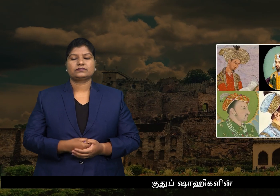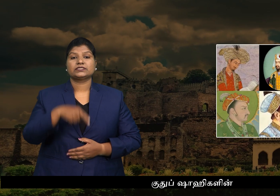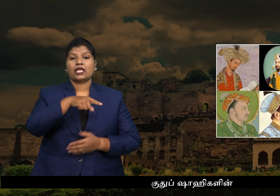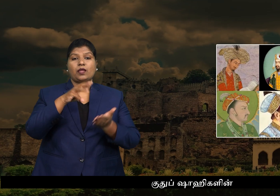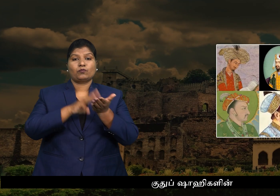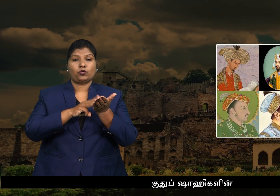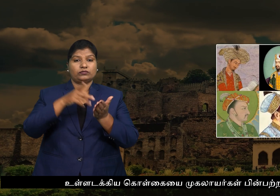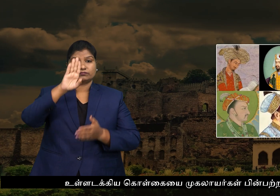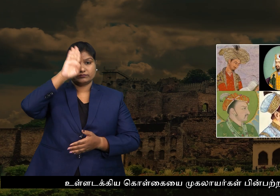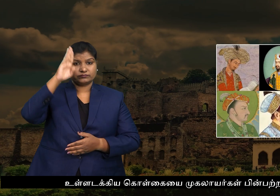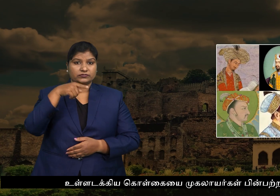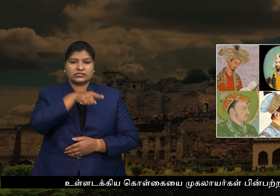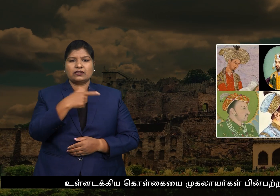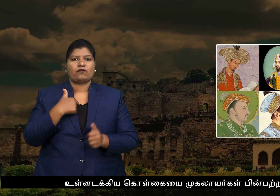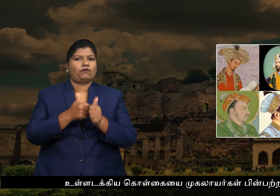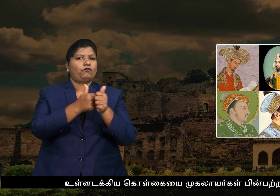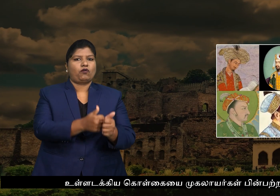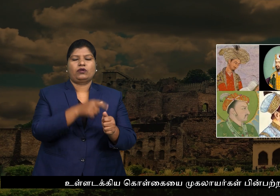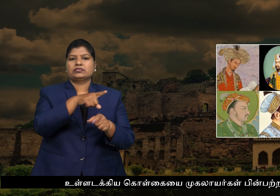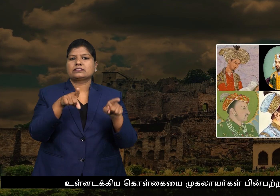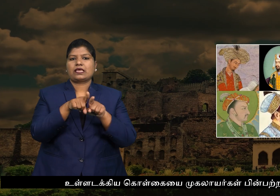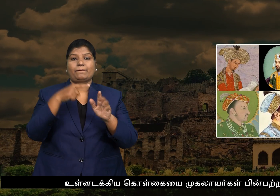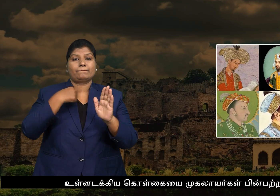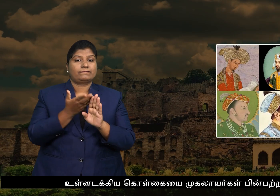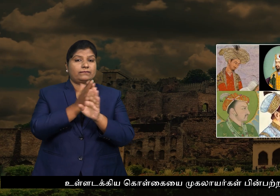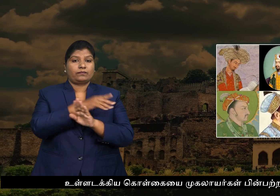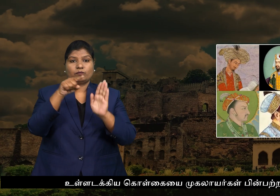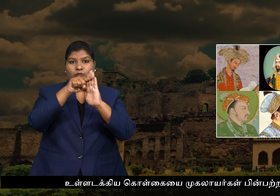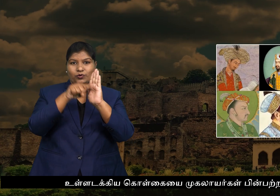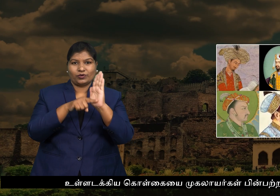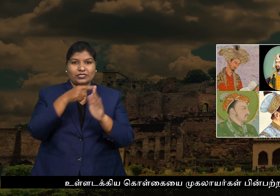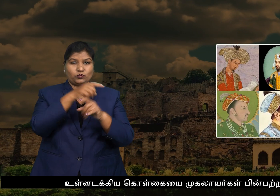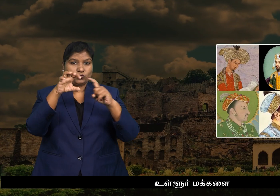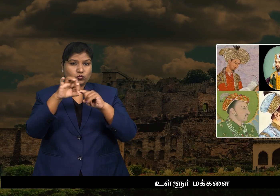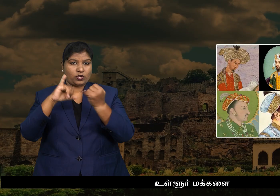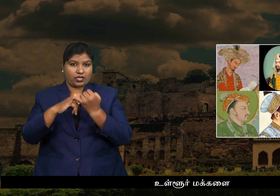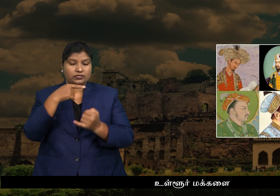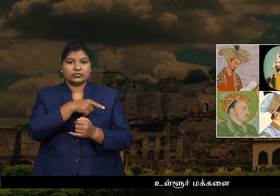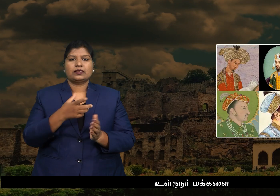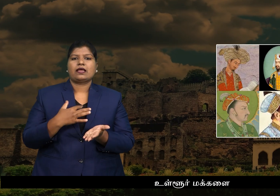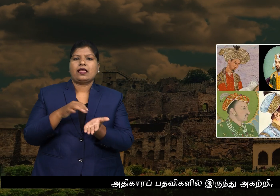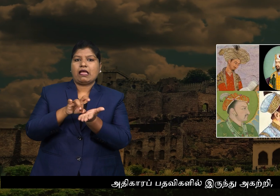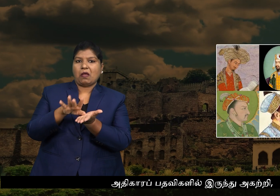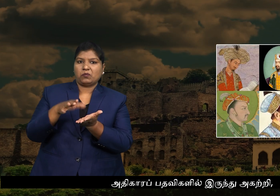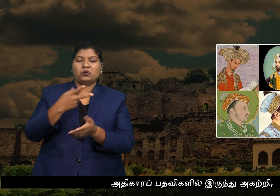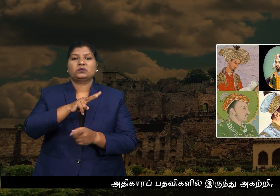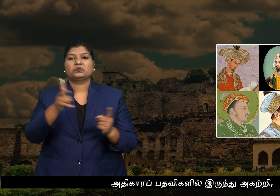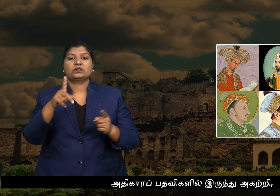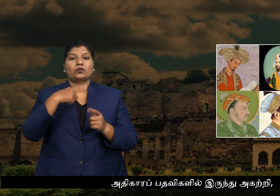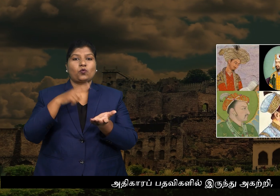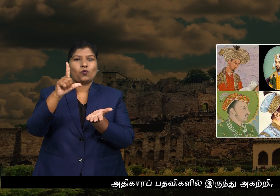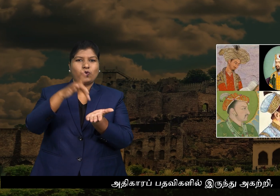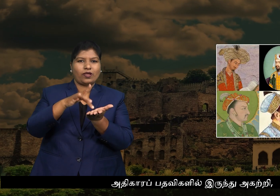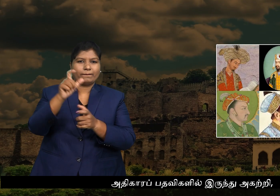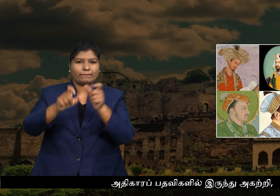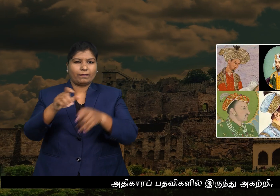குதுப் ஷாஹிகளின் உள்ளடக்கிய கொள்கையை முகலாயர்கள் பின்பற்றவில்லை. உள்ளூர் மக்களை அதிகார